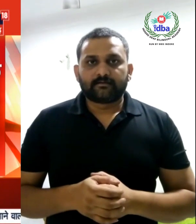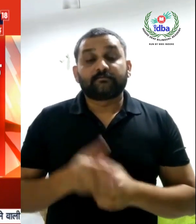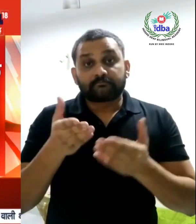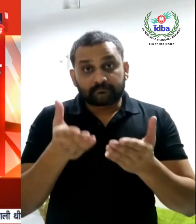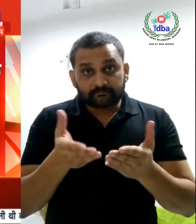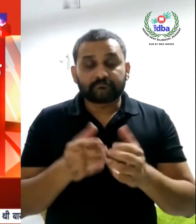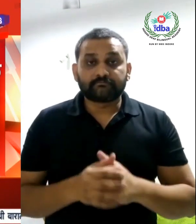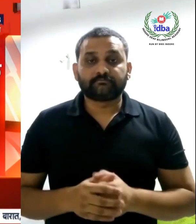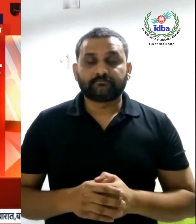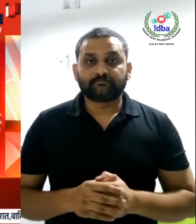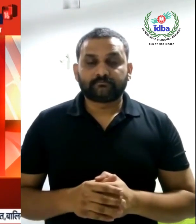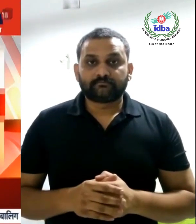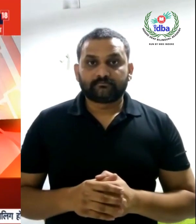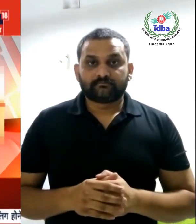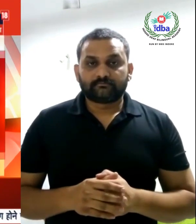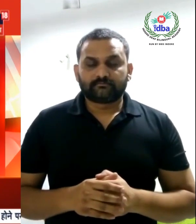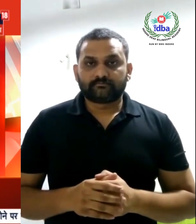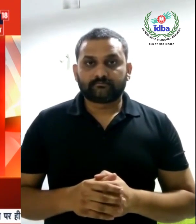और इसलिए